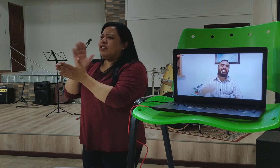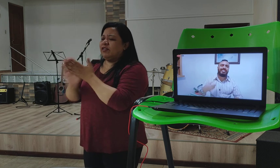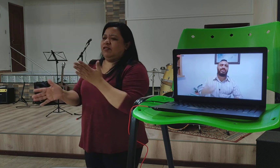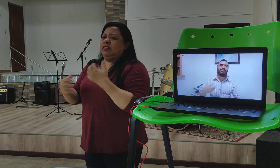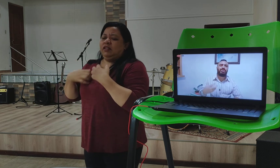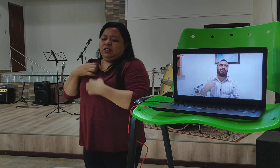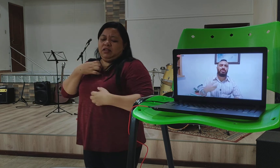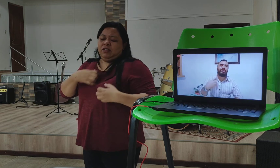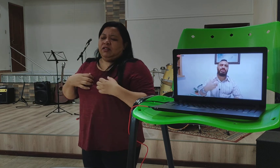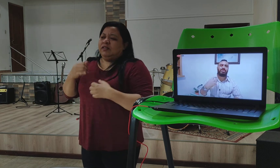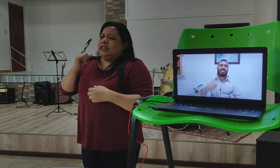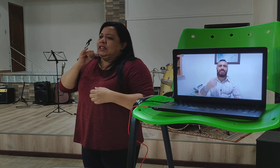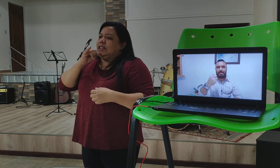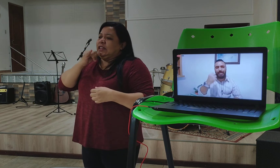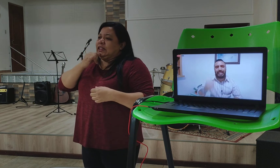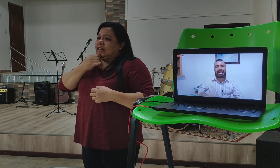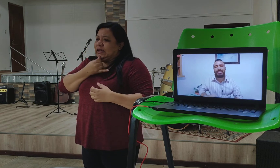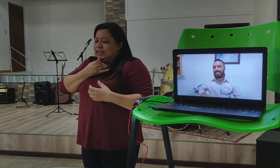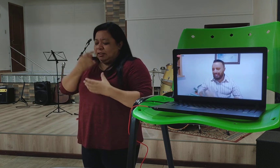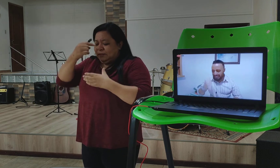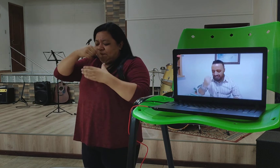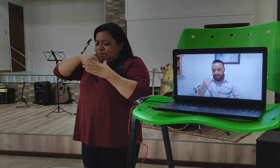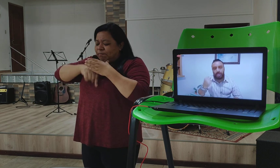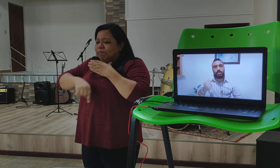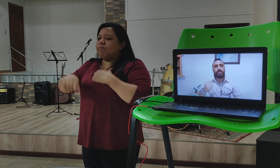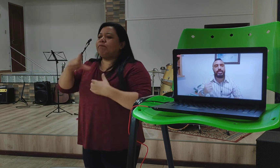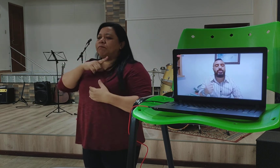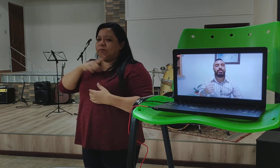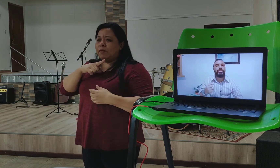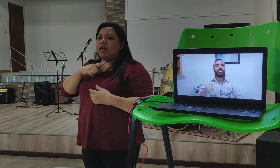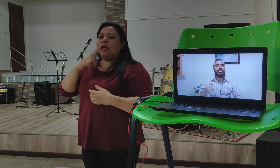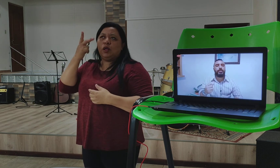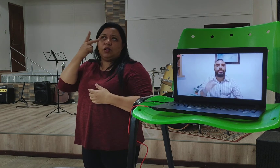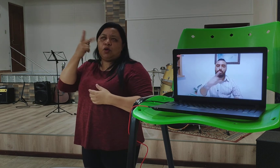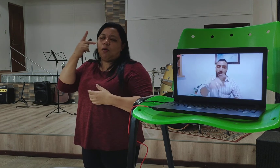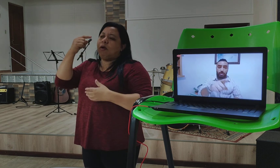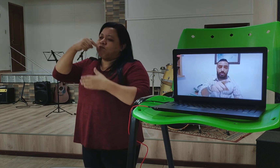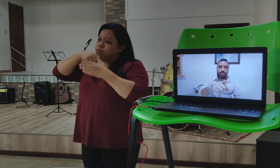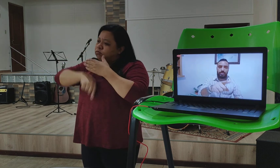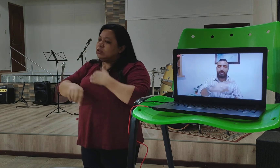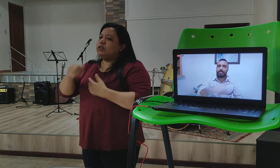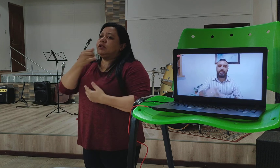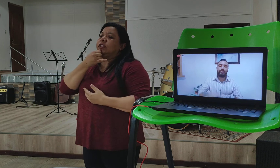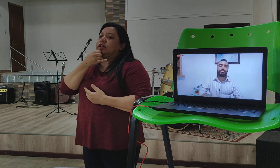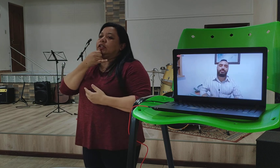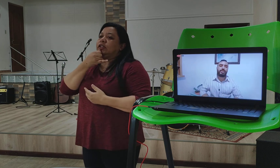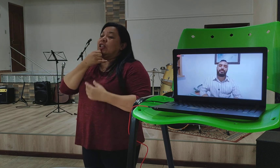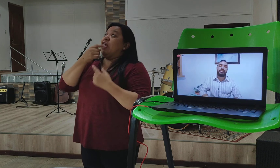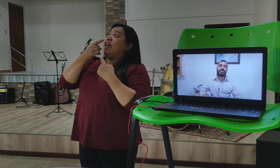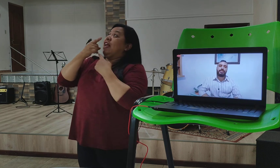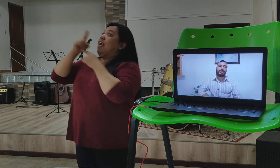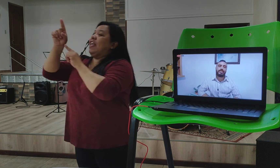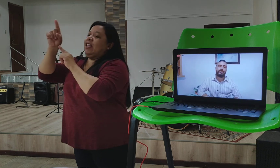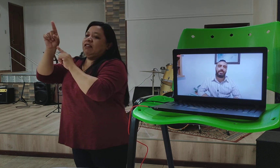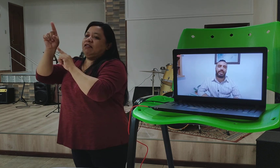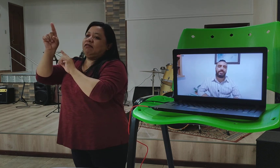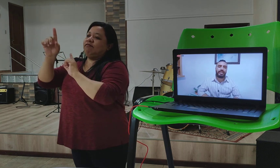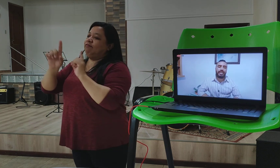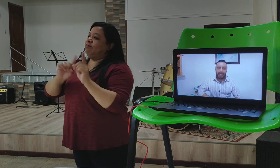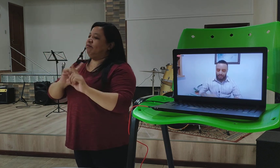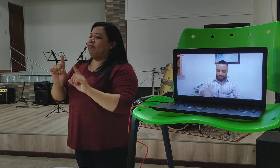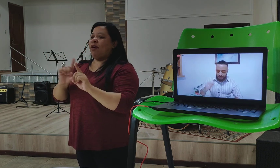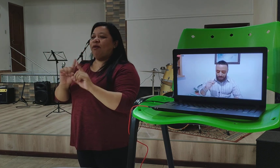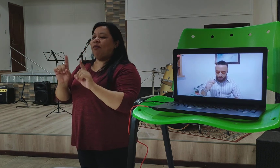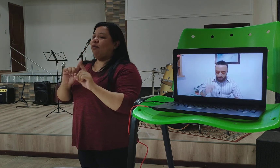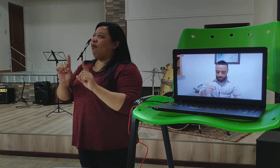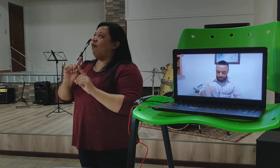realmente deixa o nosso emocional abalado. Ele está triste com isso, mas o Deus, não, com Deus ele não está decepcionado.